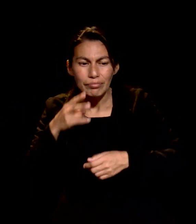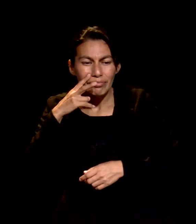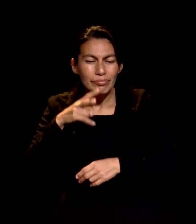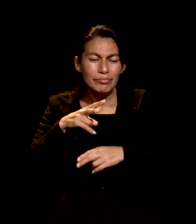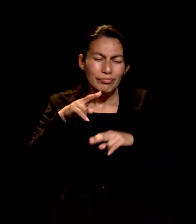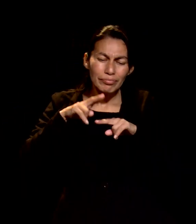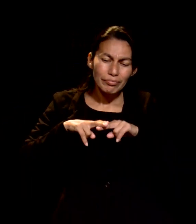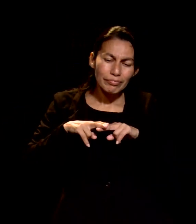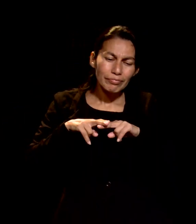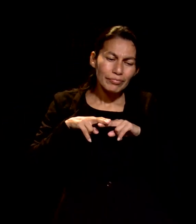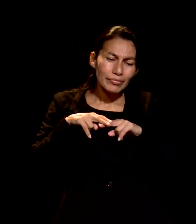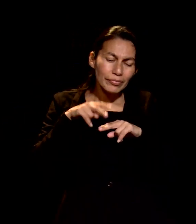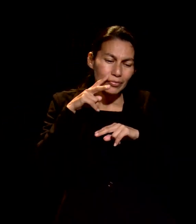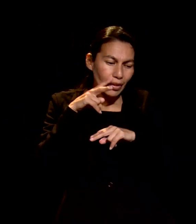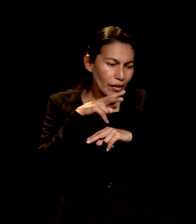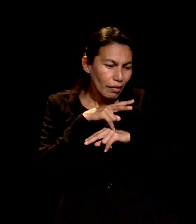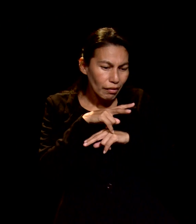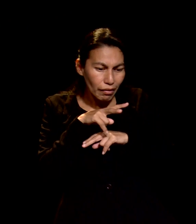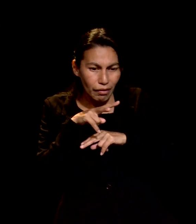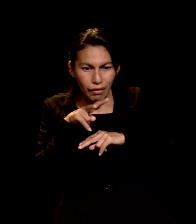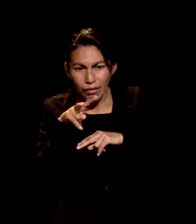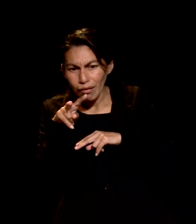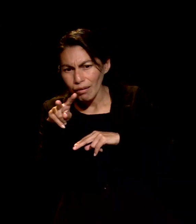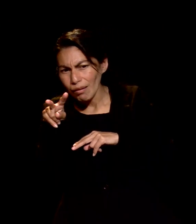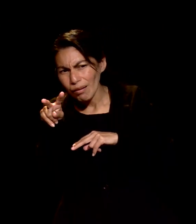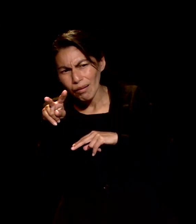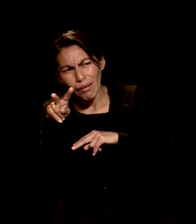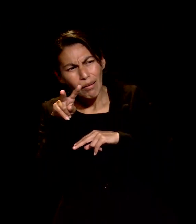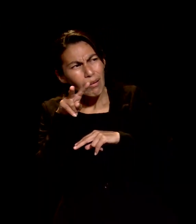afuera. Es un lugar donde hay muchas montañas